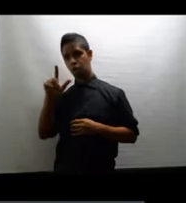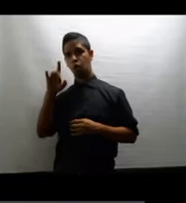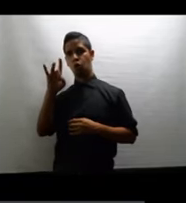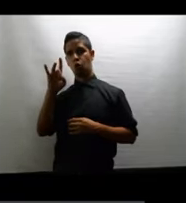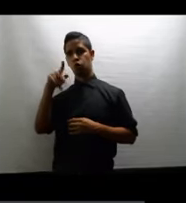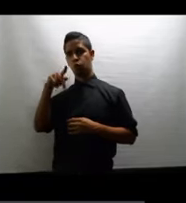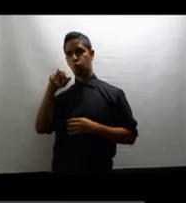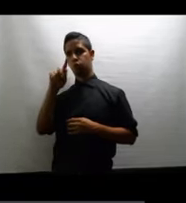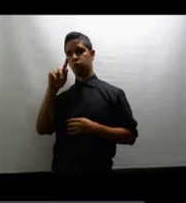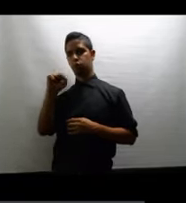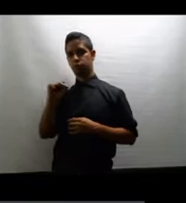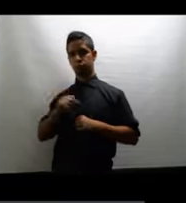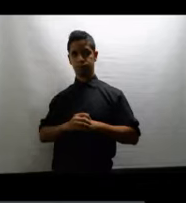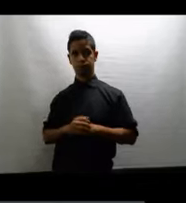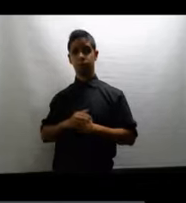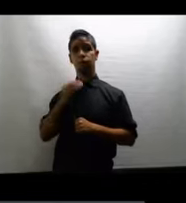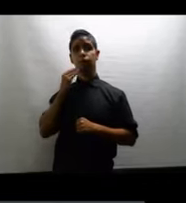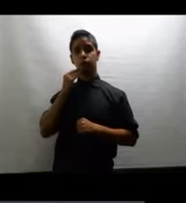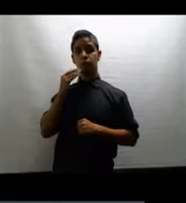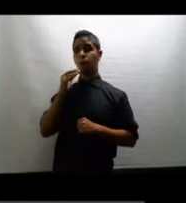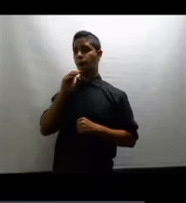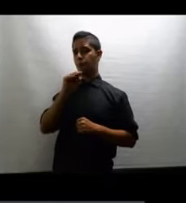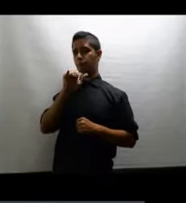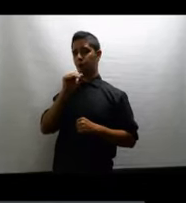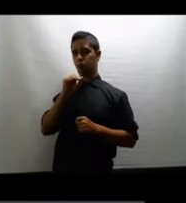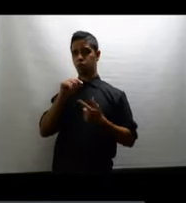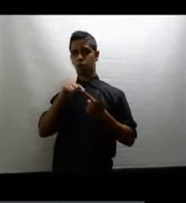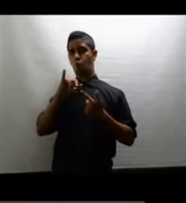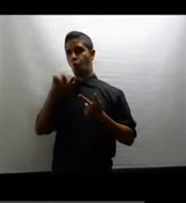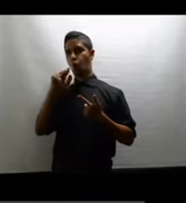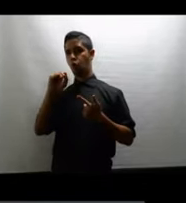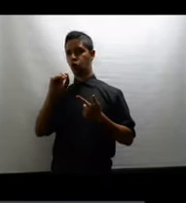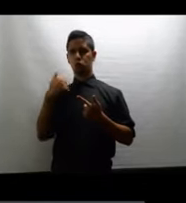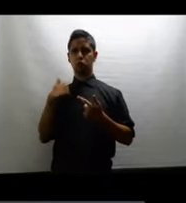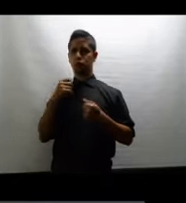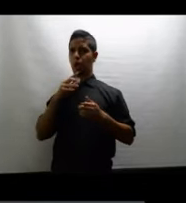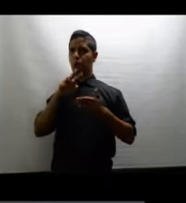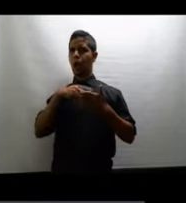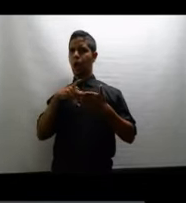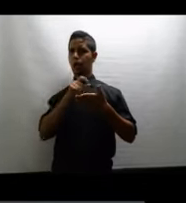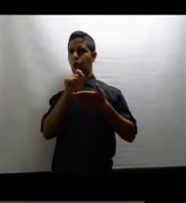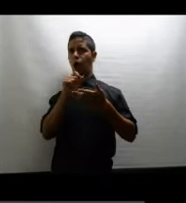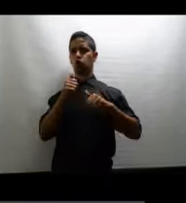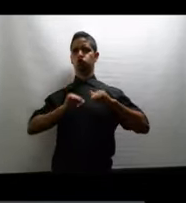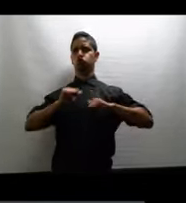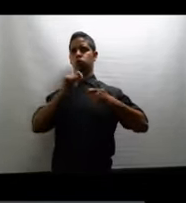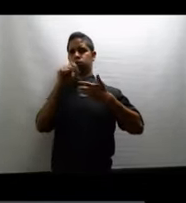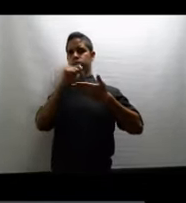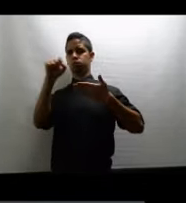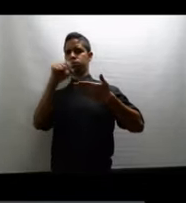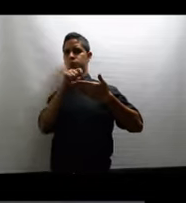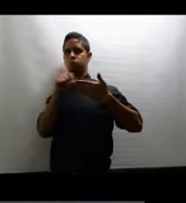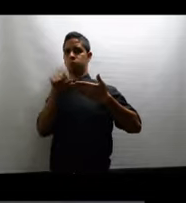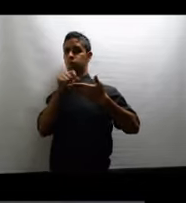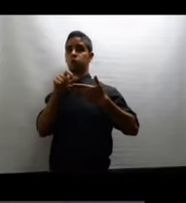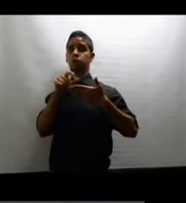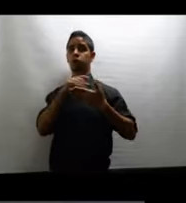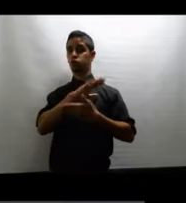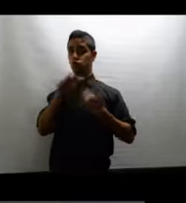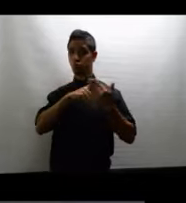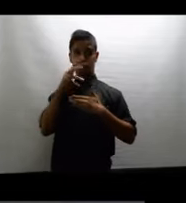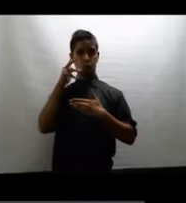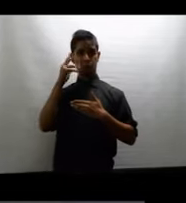sea, 10. Prepárense que mayo y junio viene cargadito de con nuestra agenda de espectáculos basados en la experiencia del